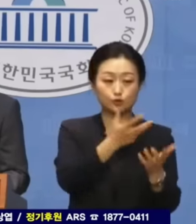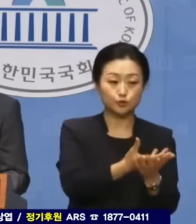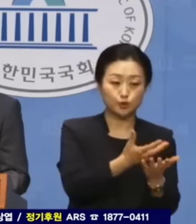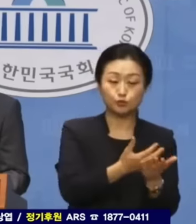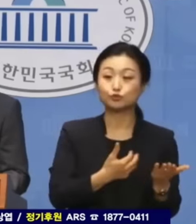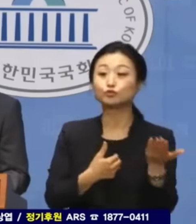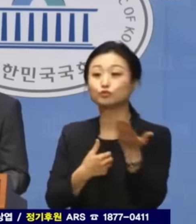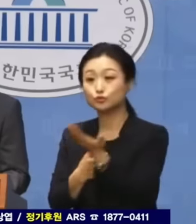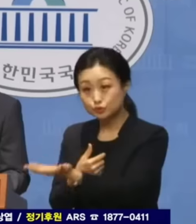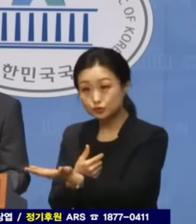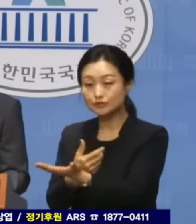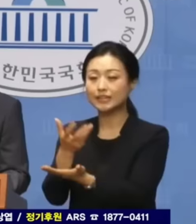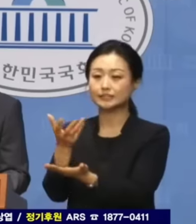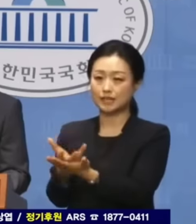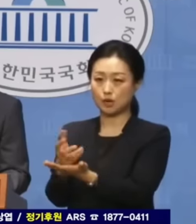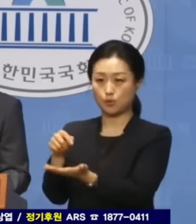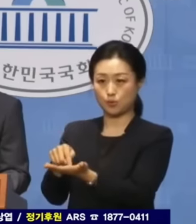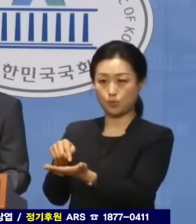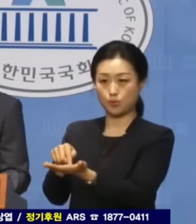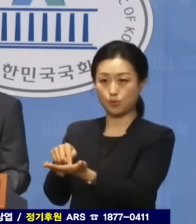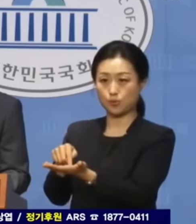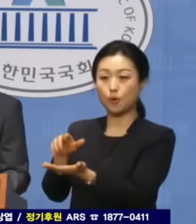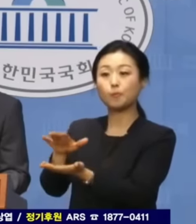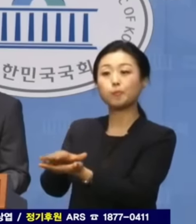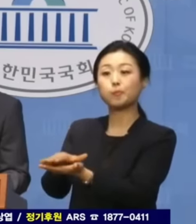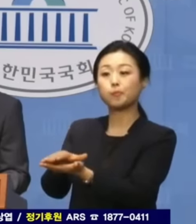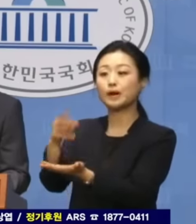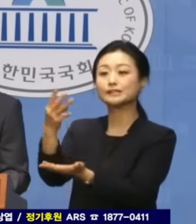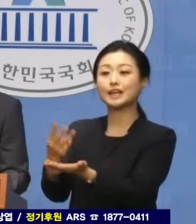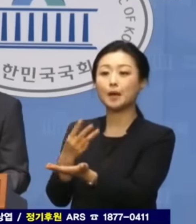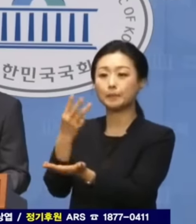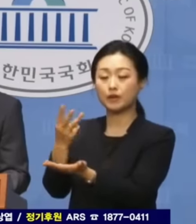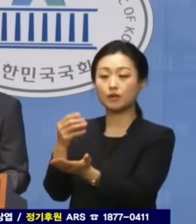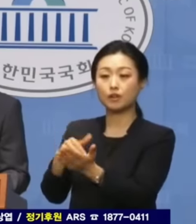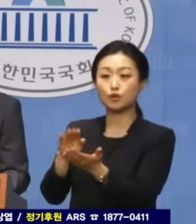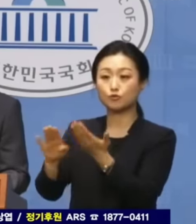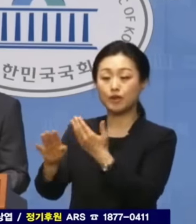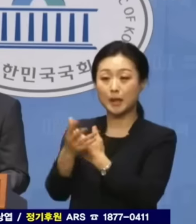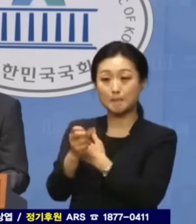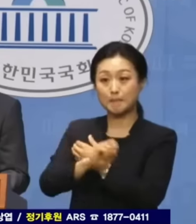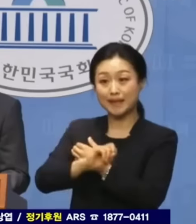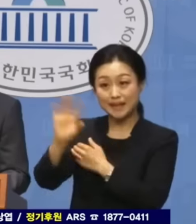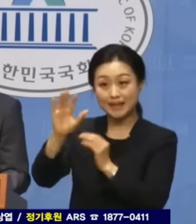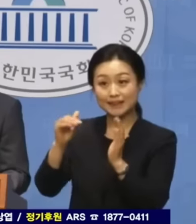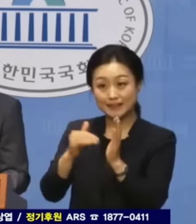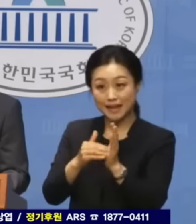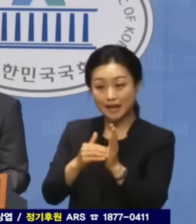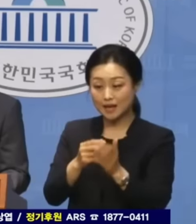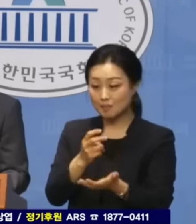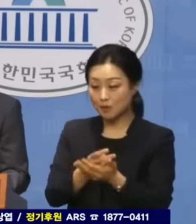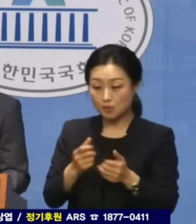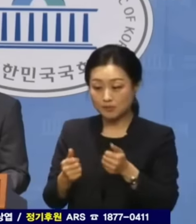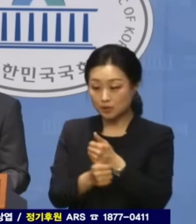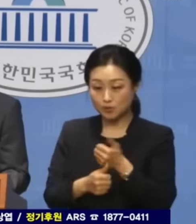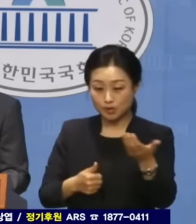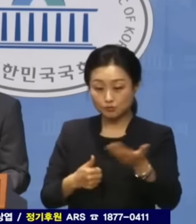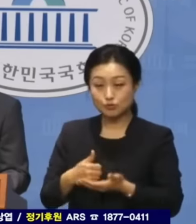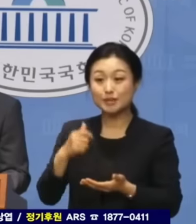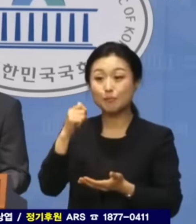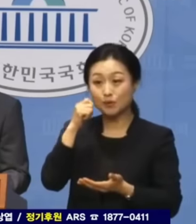제출한 공식적인 자료입니다. 보존 연한이 3년이 지나 폐기한 자료라며 법사위에 줄 수